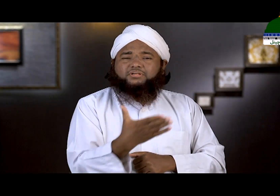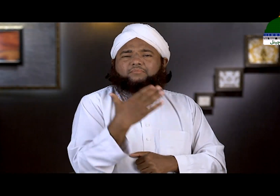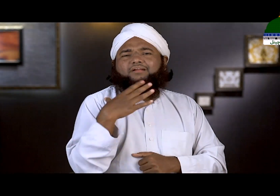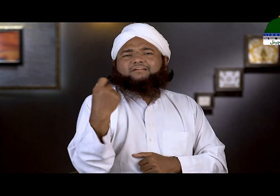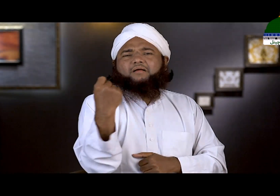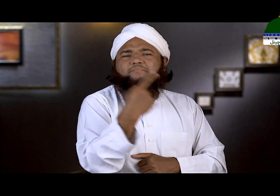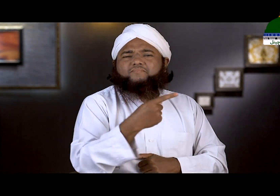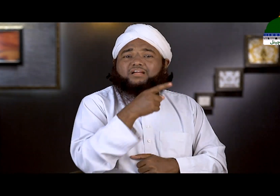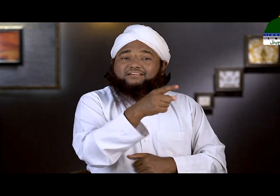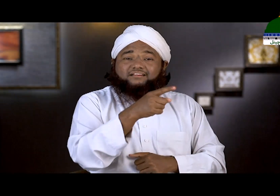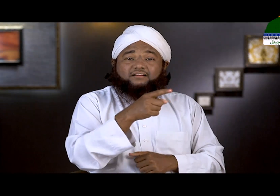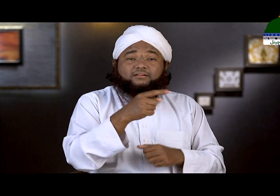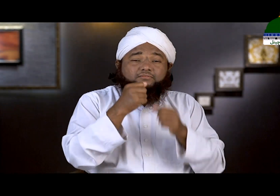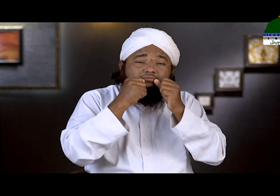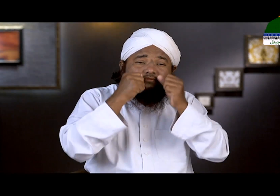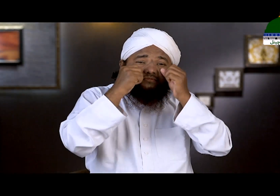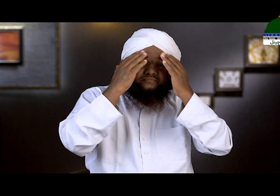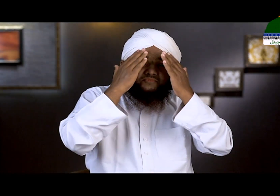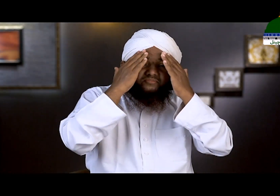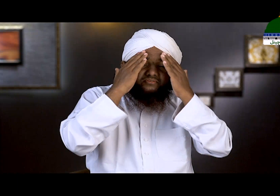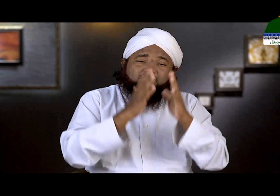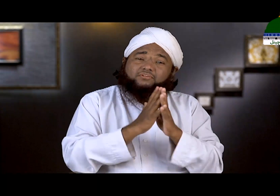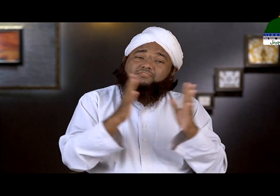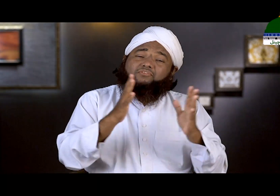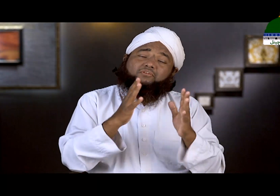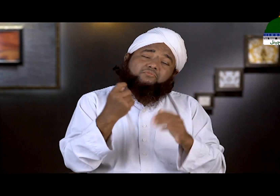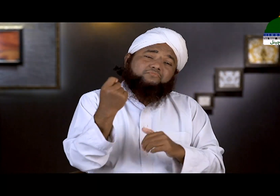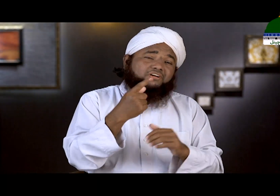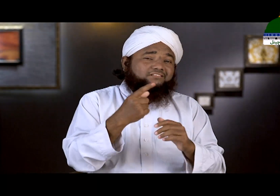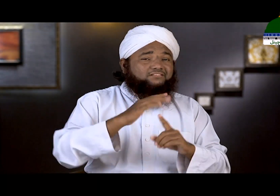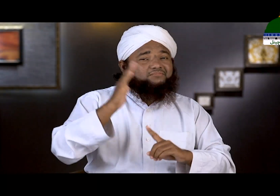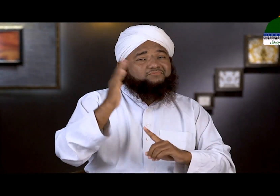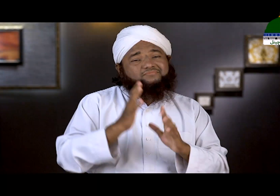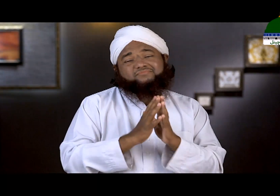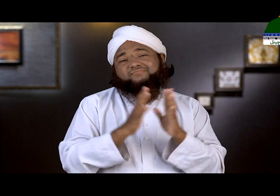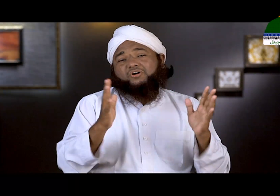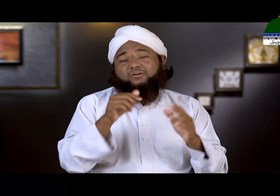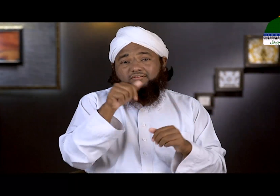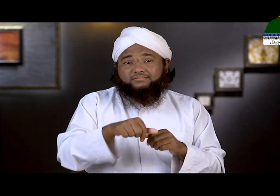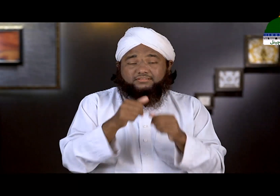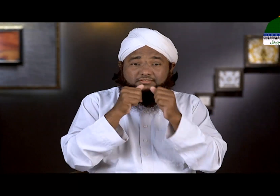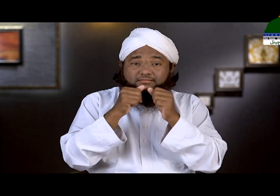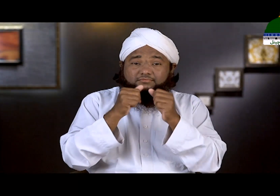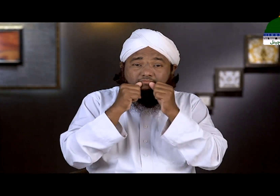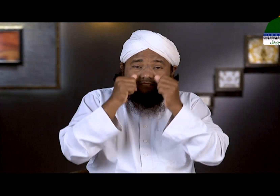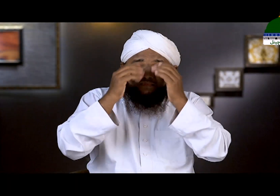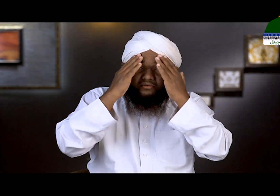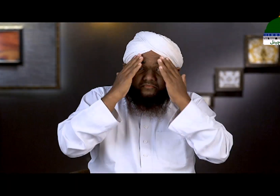علیہ وسلم پر درود پڑھنے کا مہینہ ہے۔ اے عاشقان درود، درود پاک منفرد عبادت ہے۔